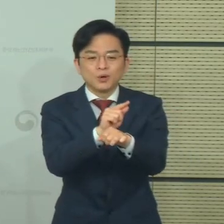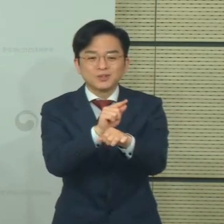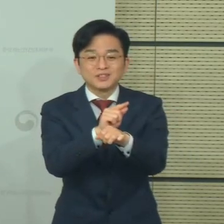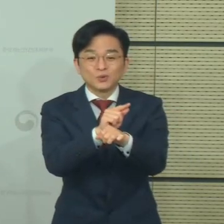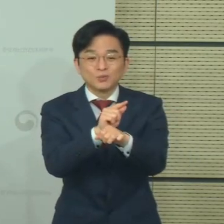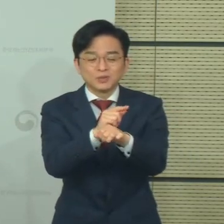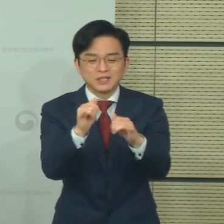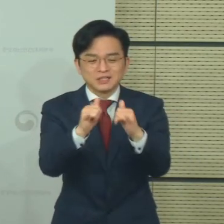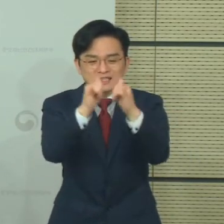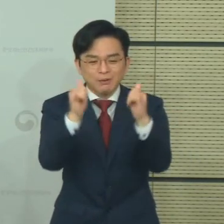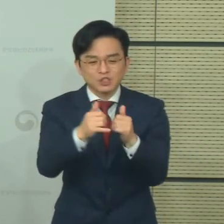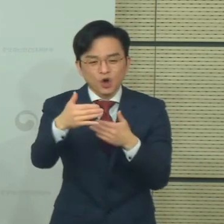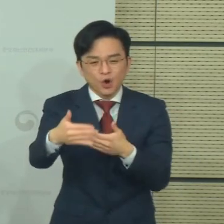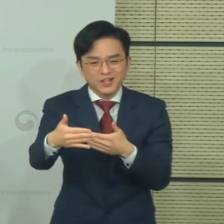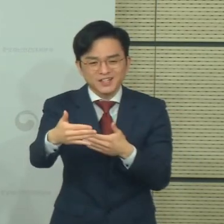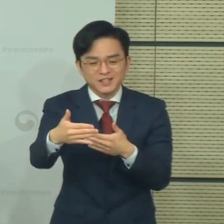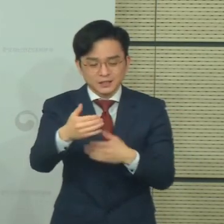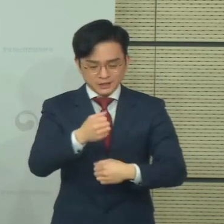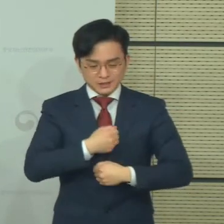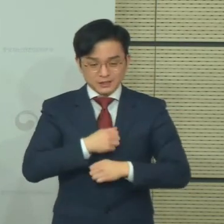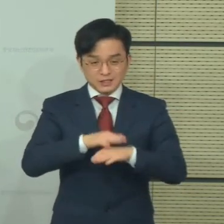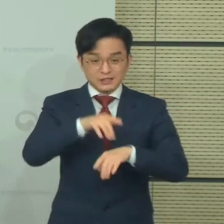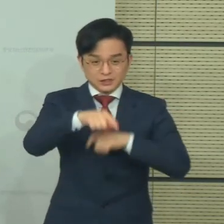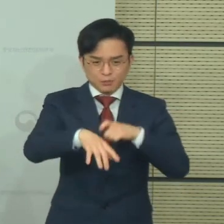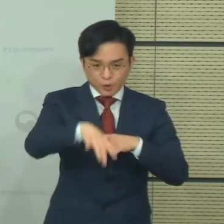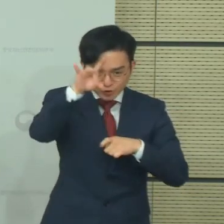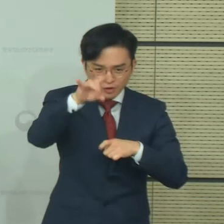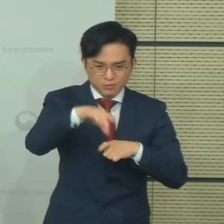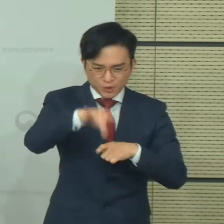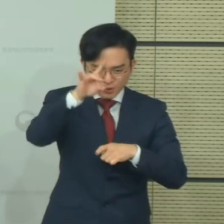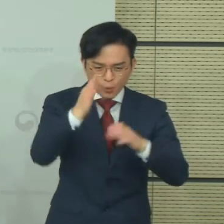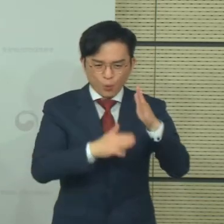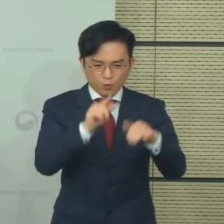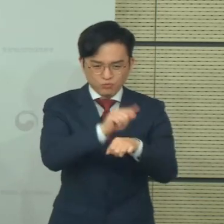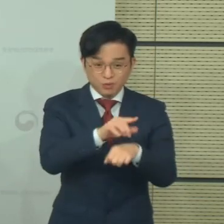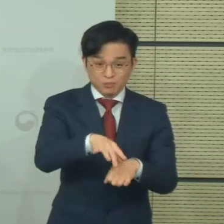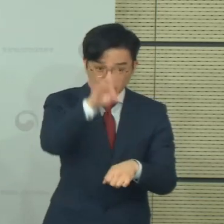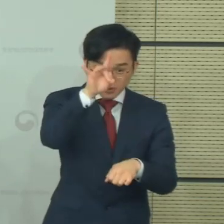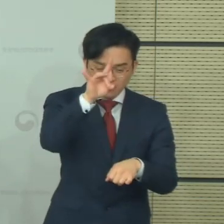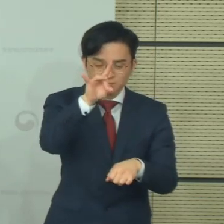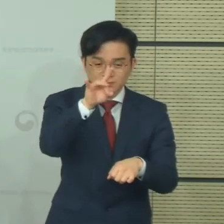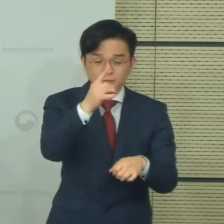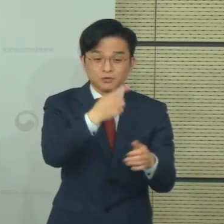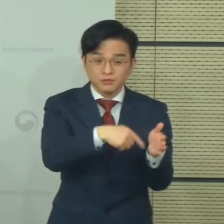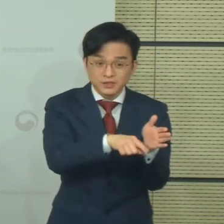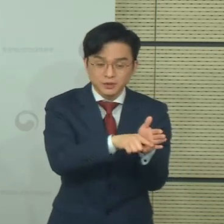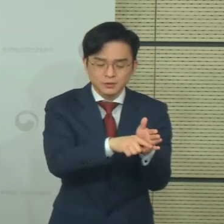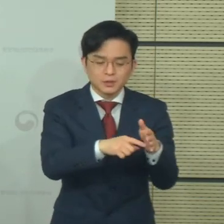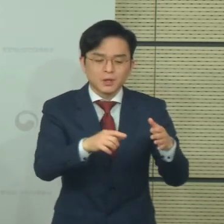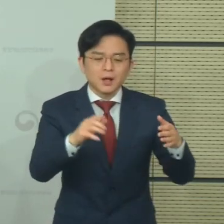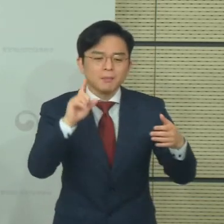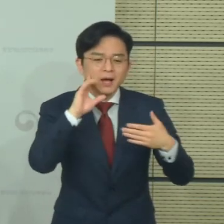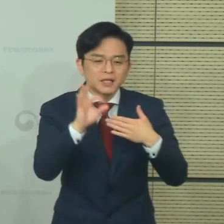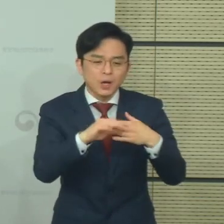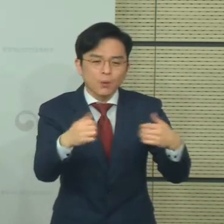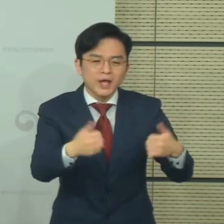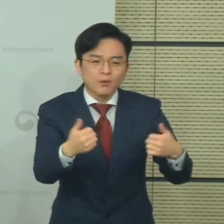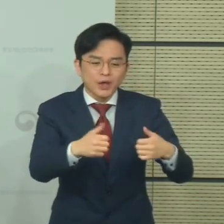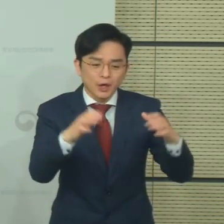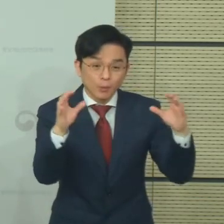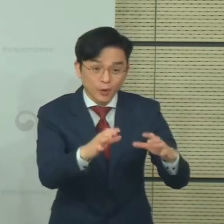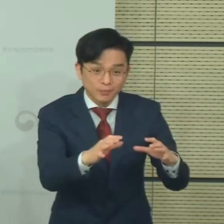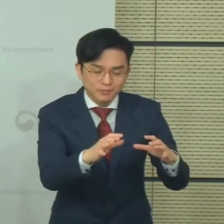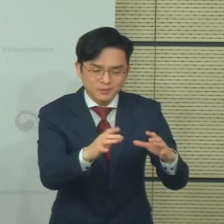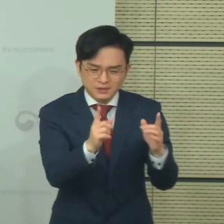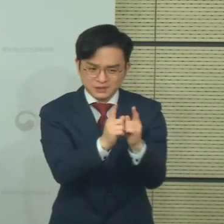하도록 그렇게 하는데 불가피한 대면 회의를 하는 경우에는 어떠한 조치를 해야 된다는 부분들은 저희가 뭐